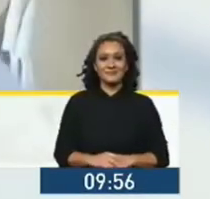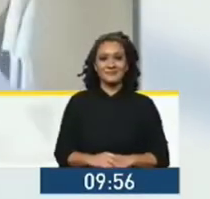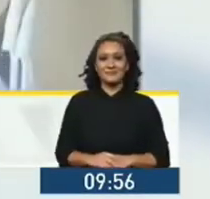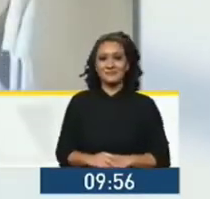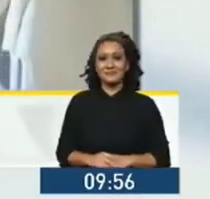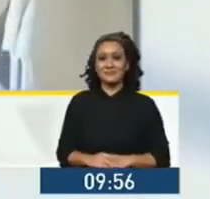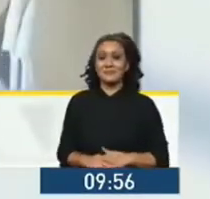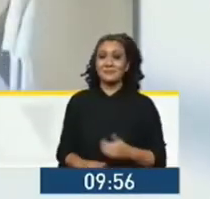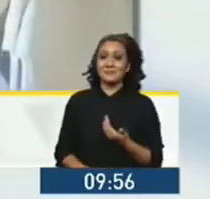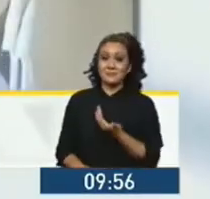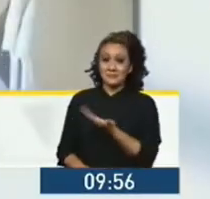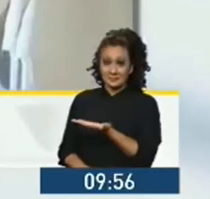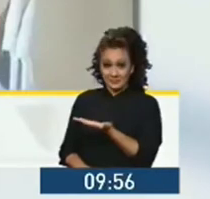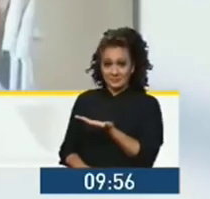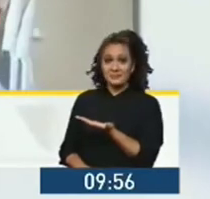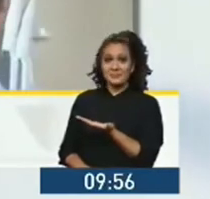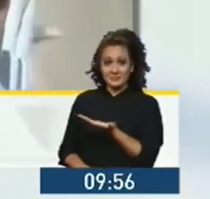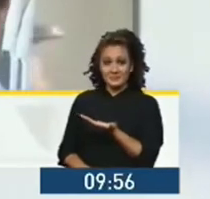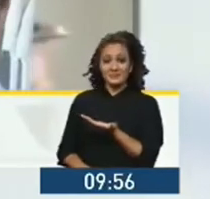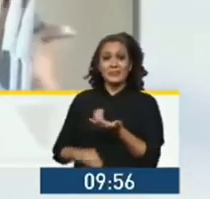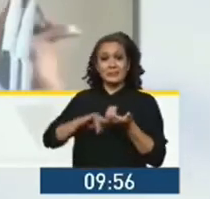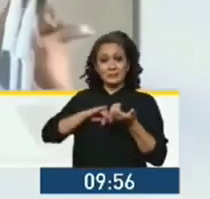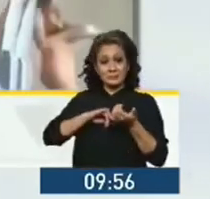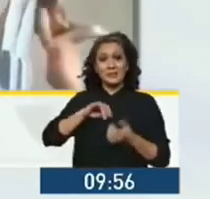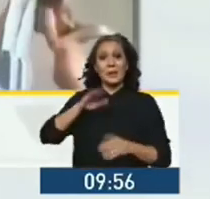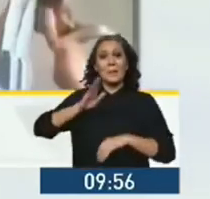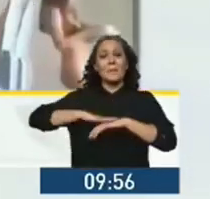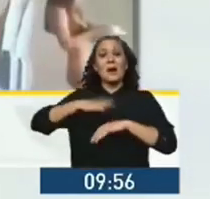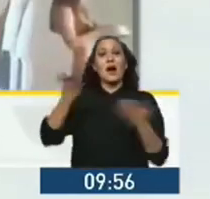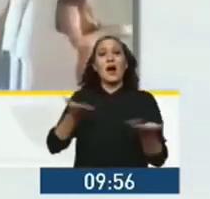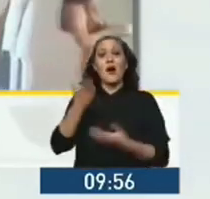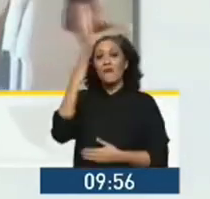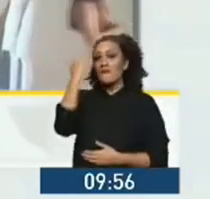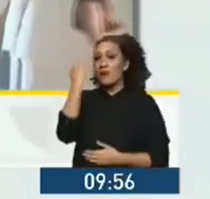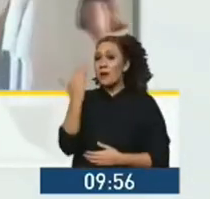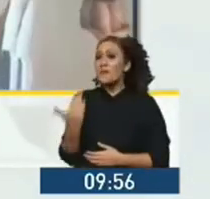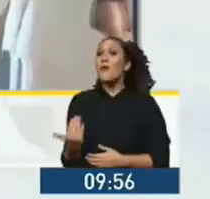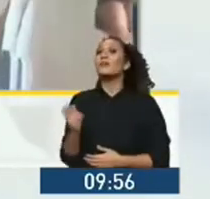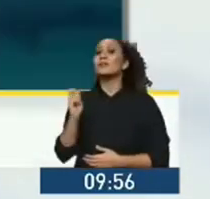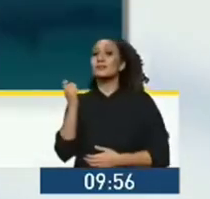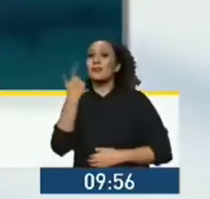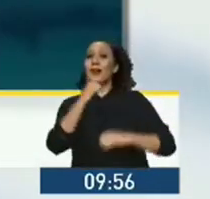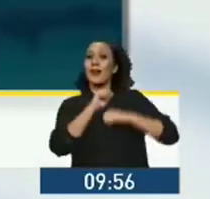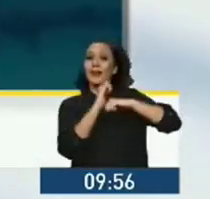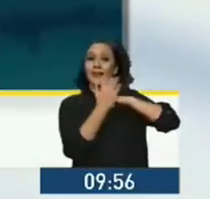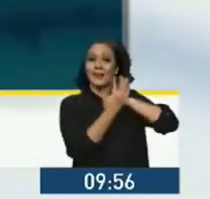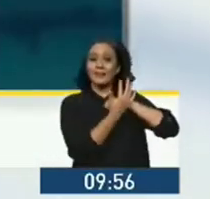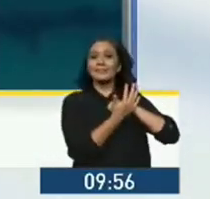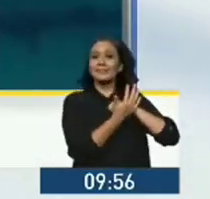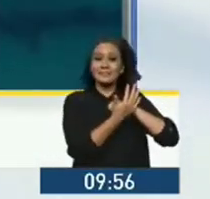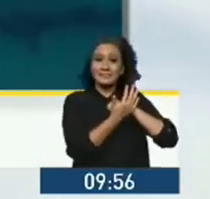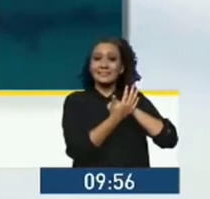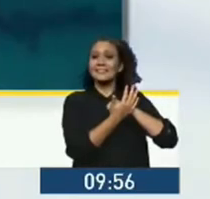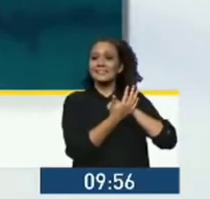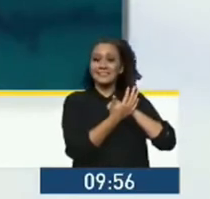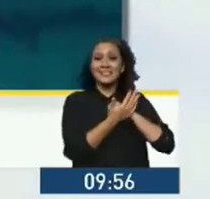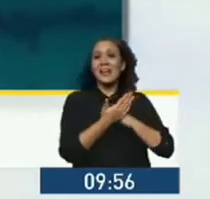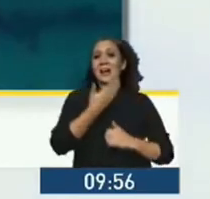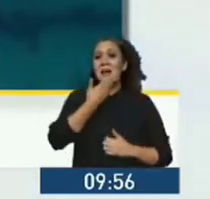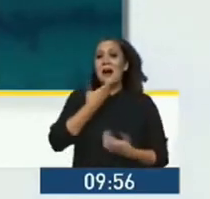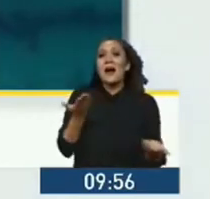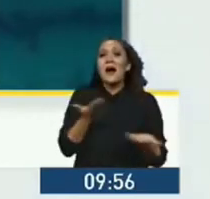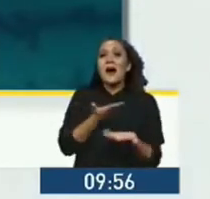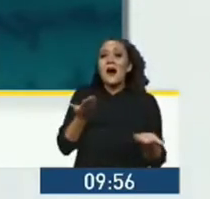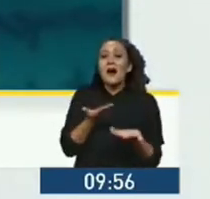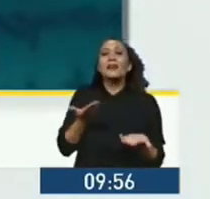O âncora pegador ficou ainda mais famoso que a Covid-19. E como a Covid, o melhor